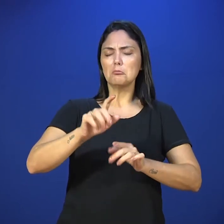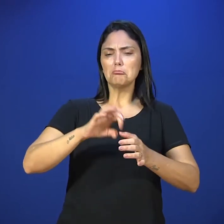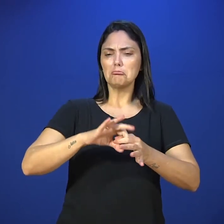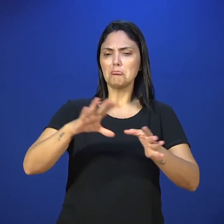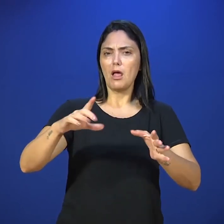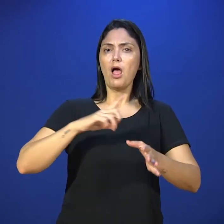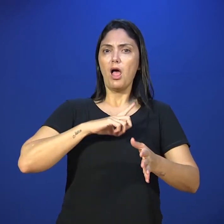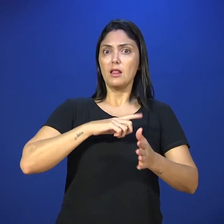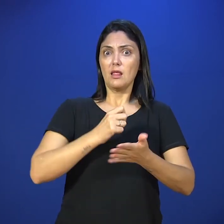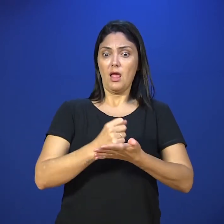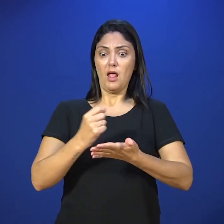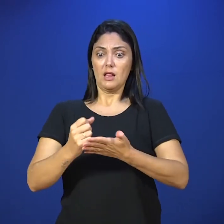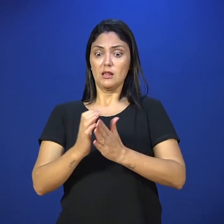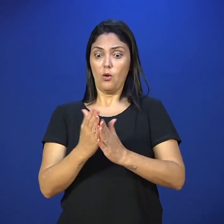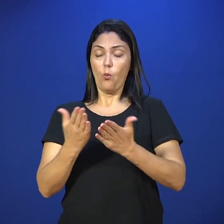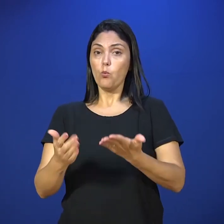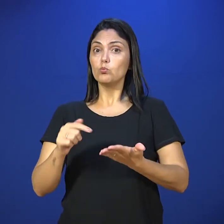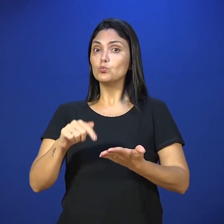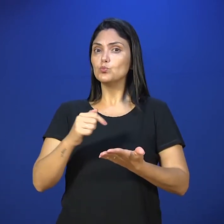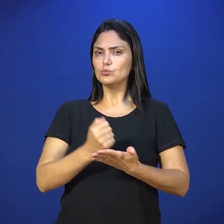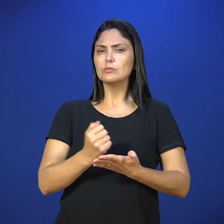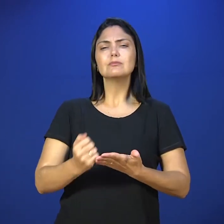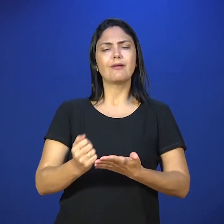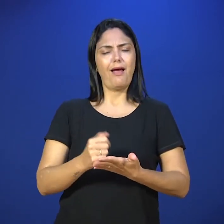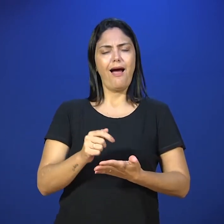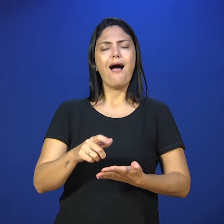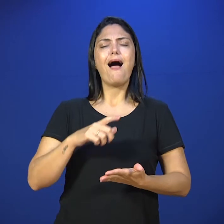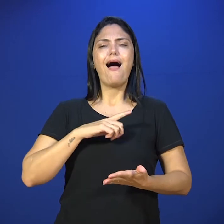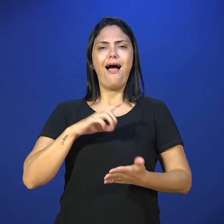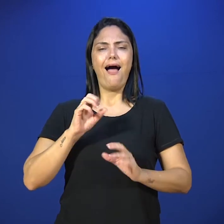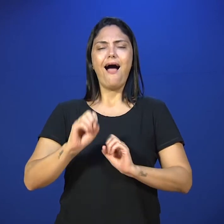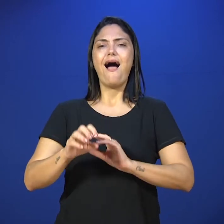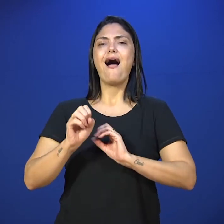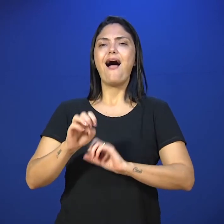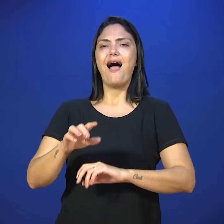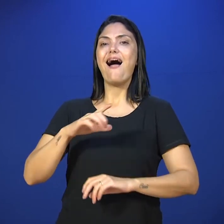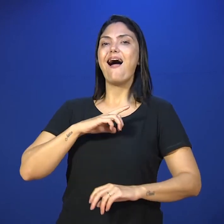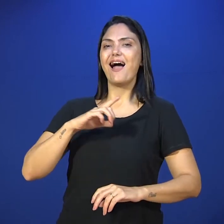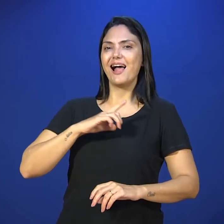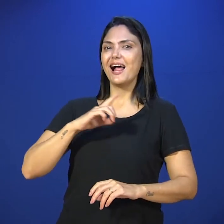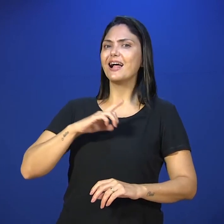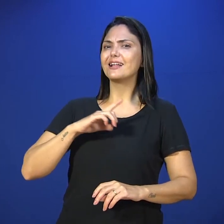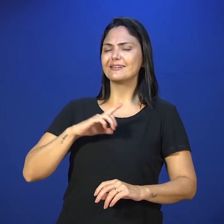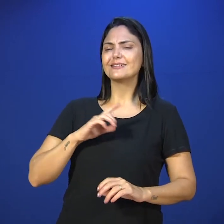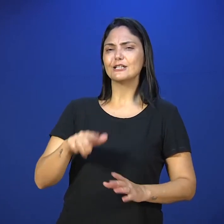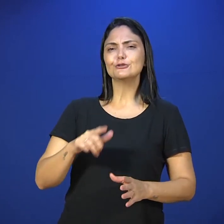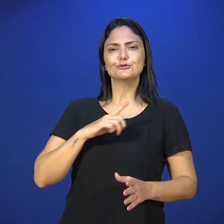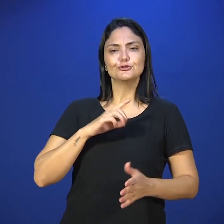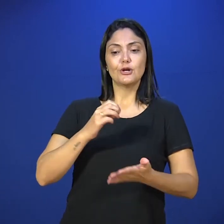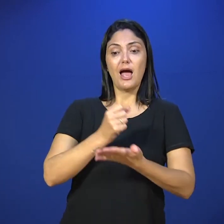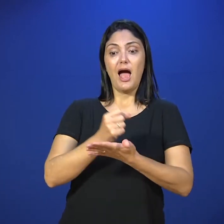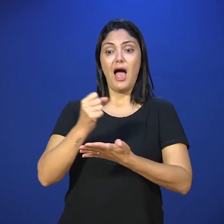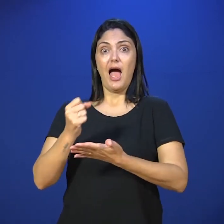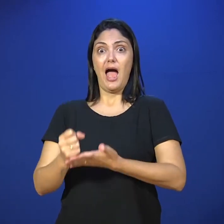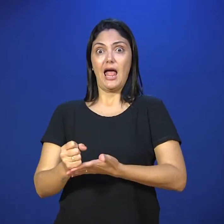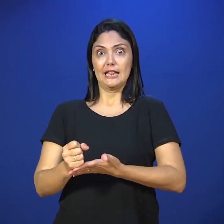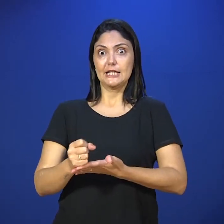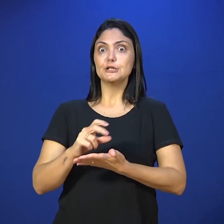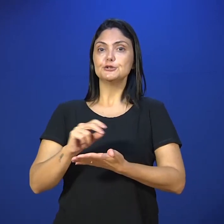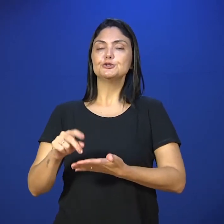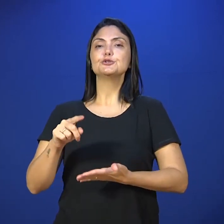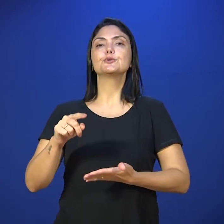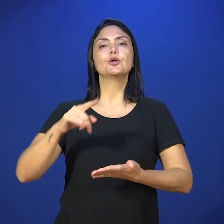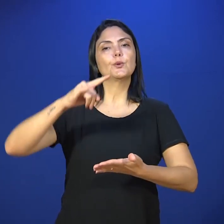expresso no termo de adesão ao contrato de prestação de serviços educacionais devidamente registrado no cartório de títulos